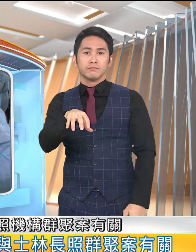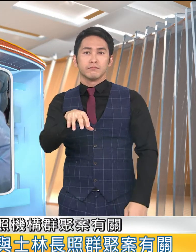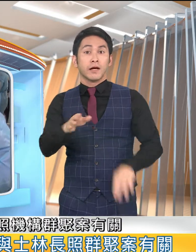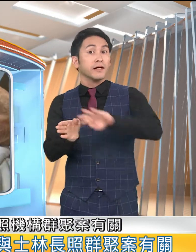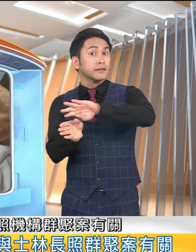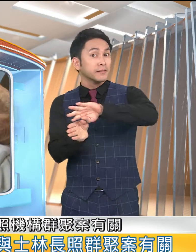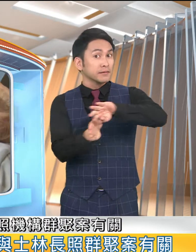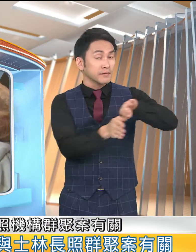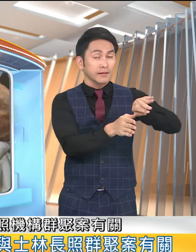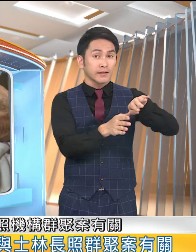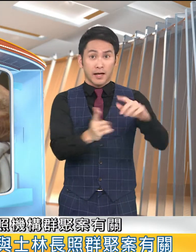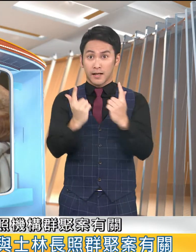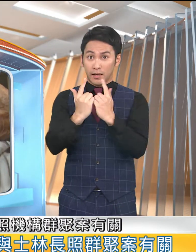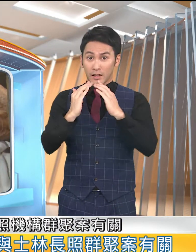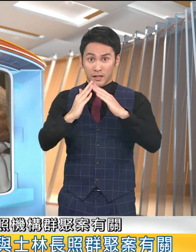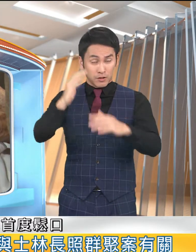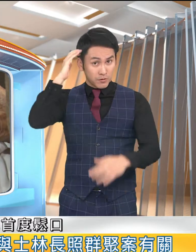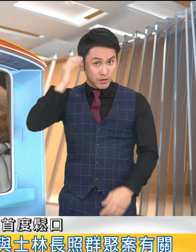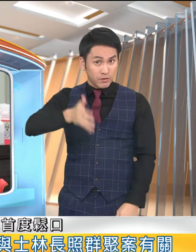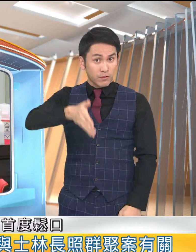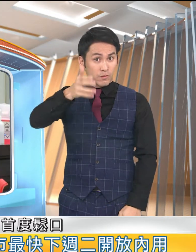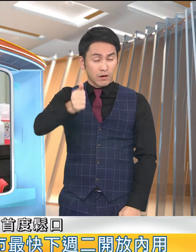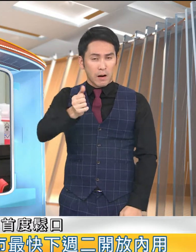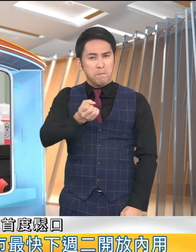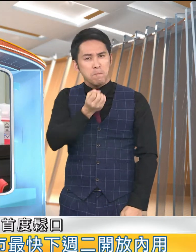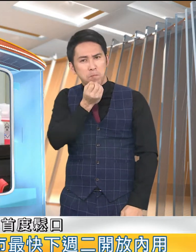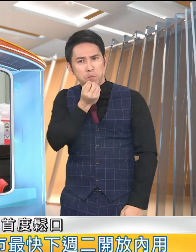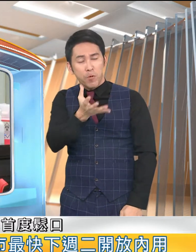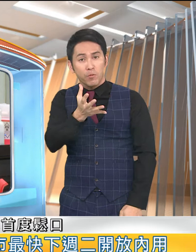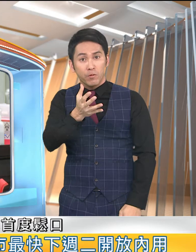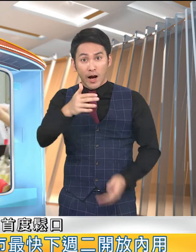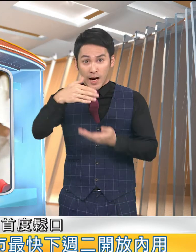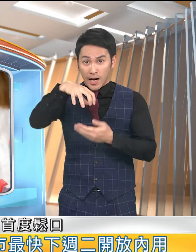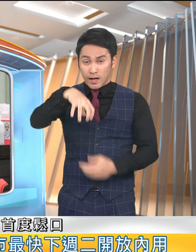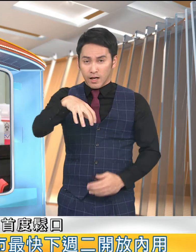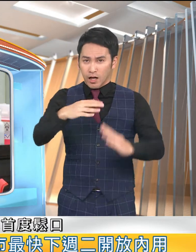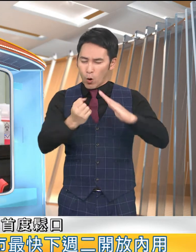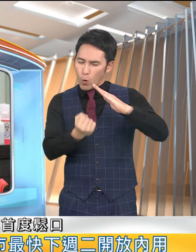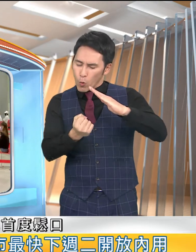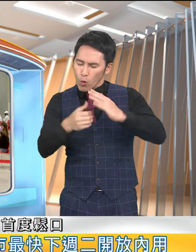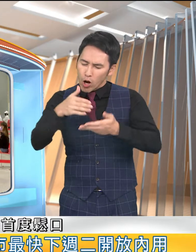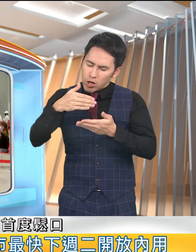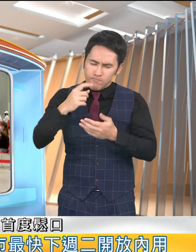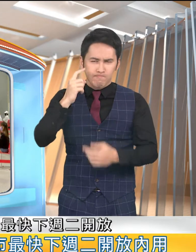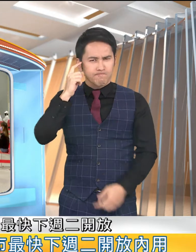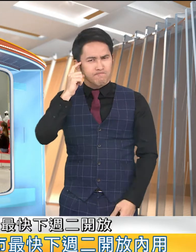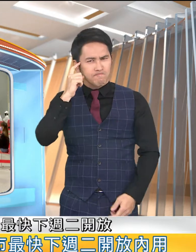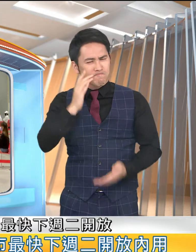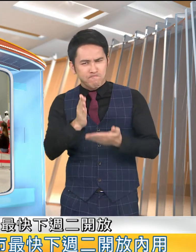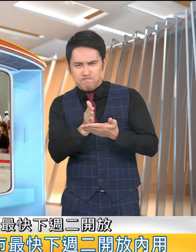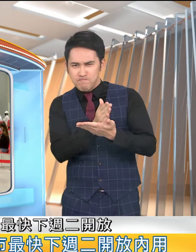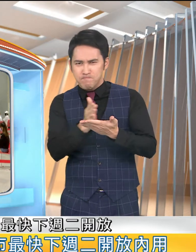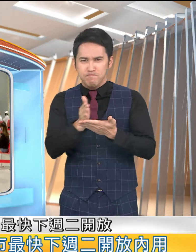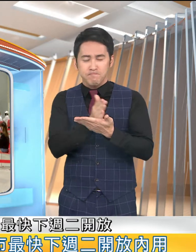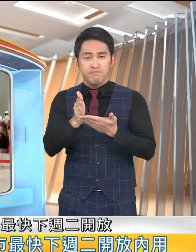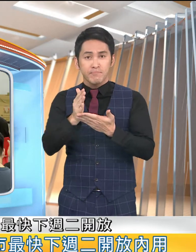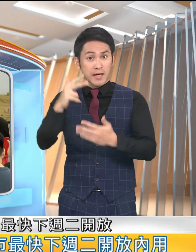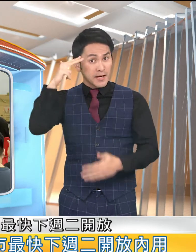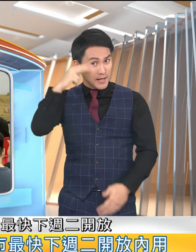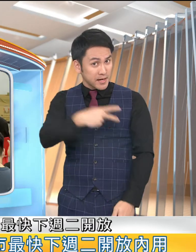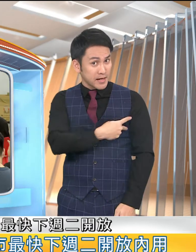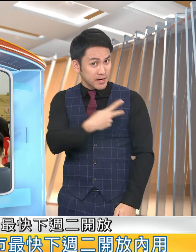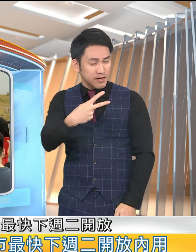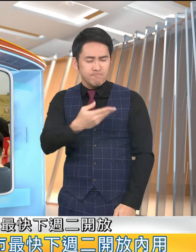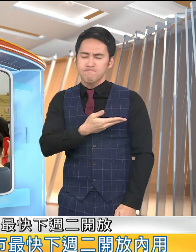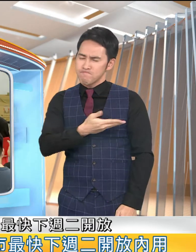机构群聚案有关。台北市长柯文哲也首度松口，考虑放宽餐厅内